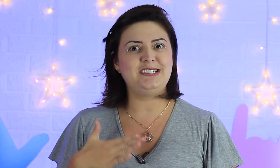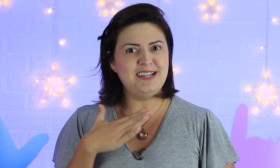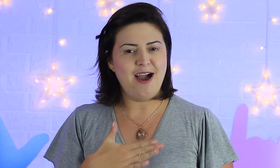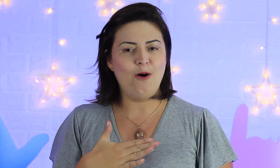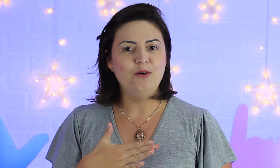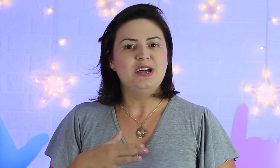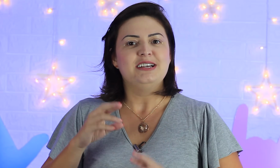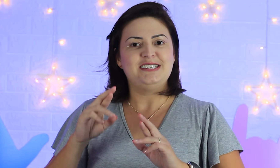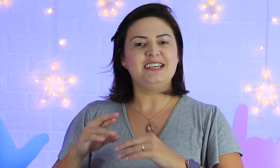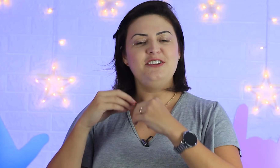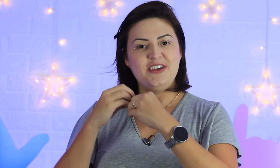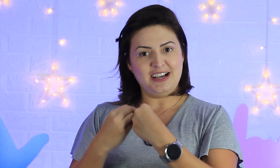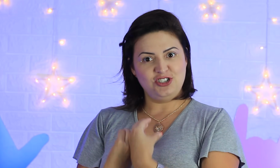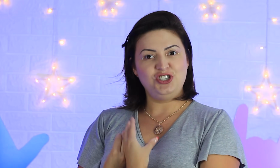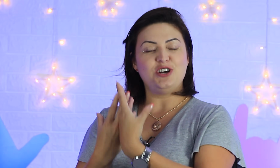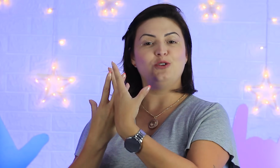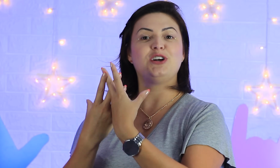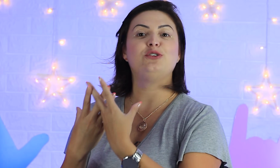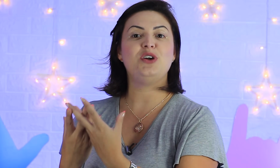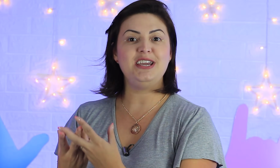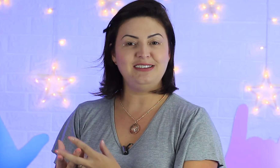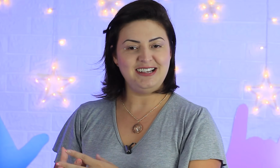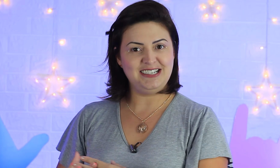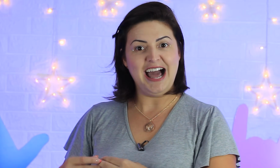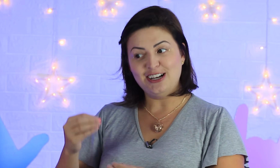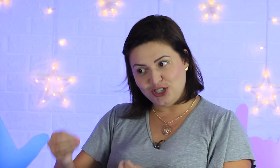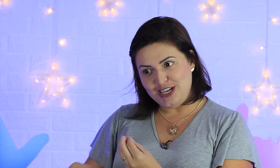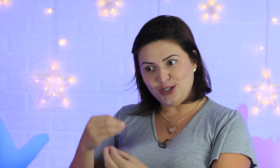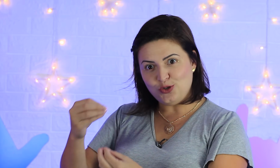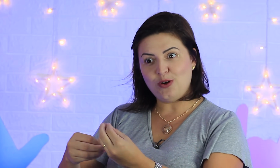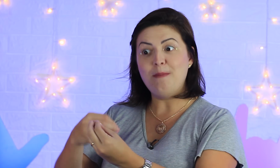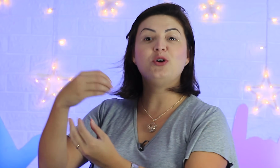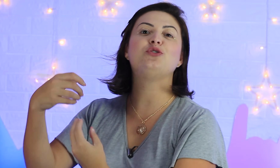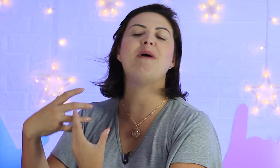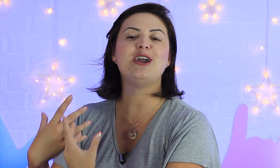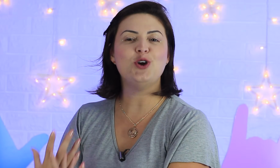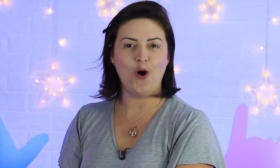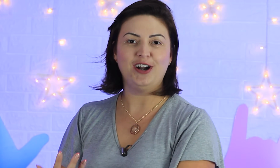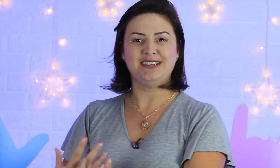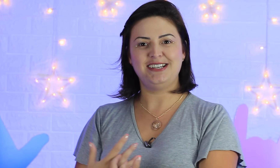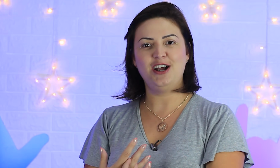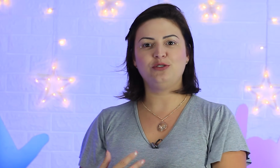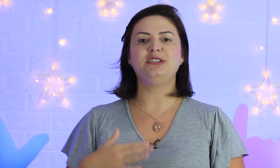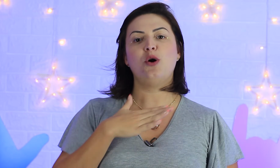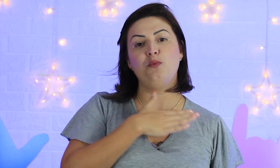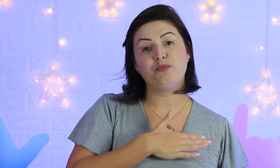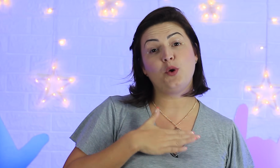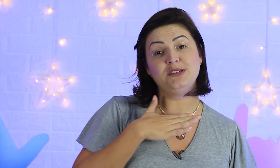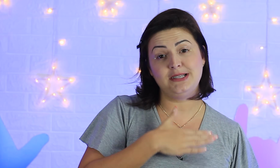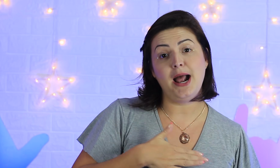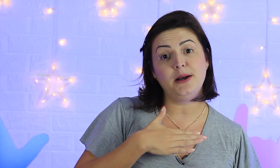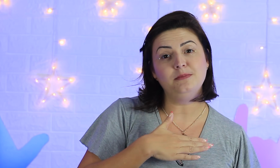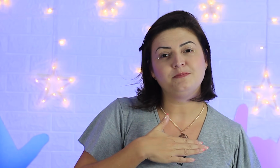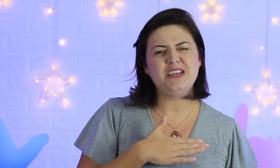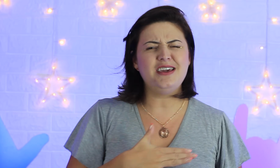sinal, significa que a gente está colocando intensidade, que isso é muito maior, certo? Então, gostar e